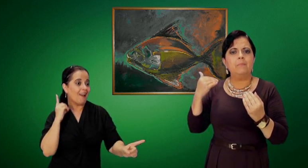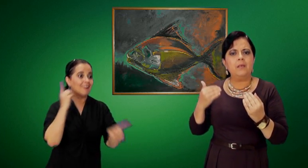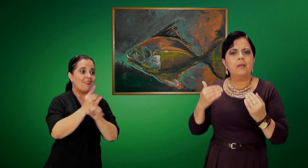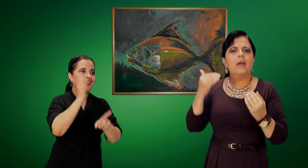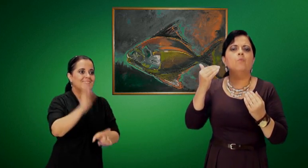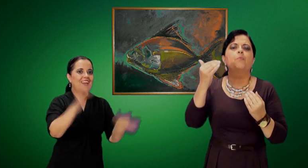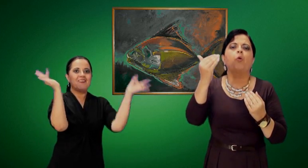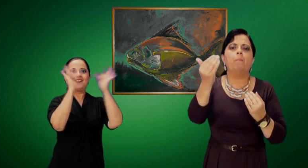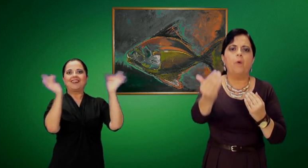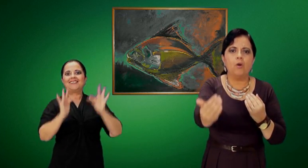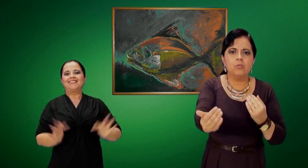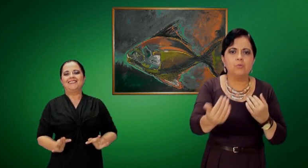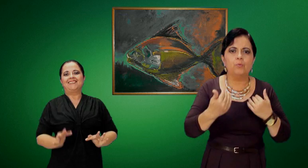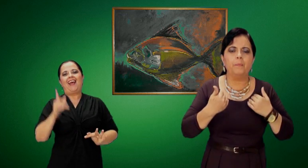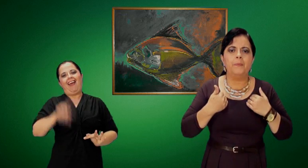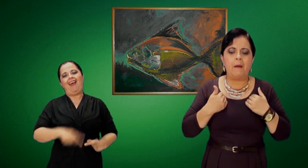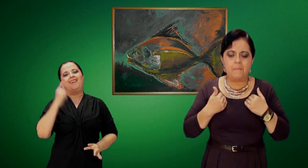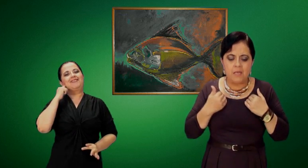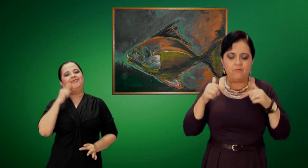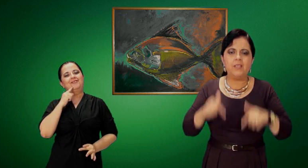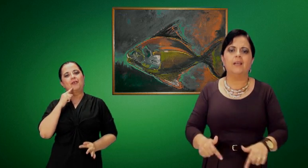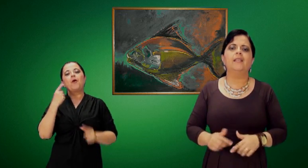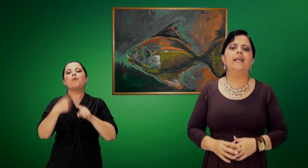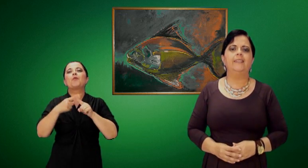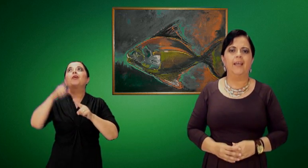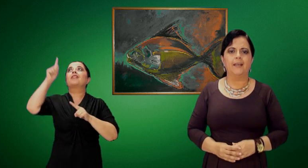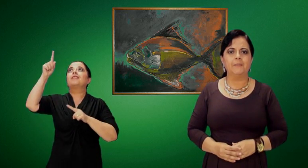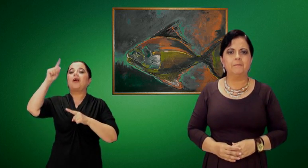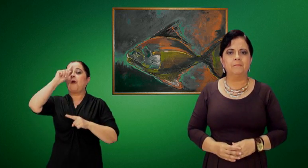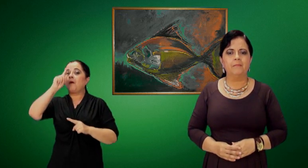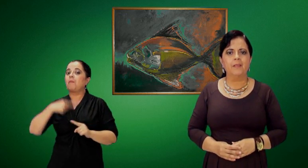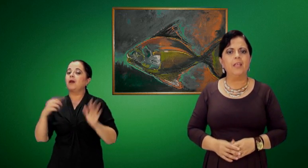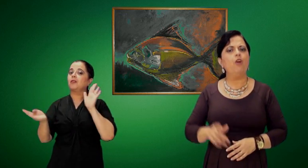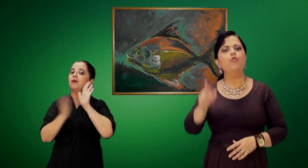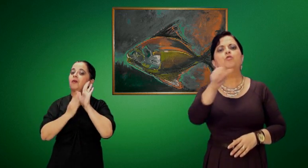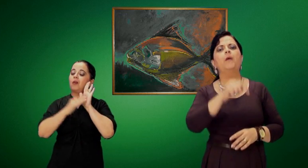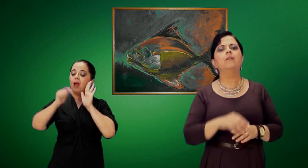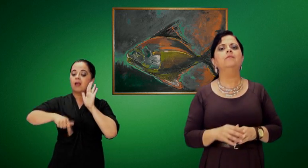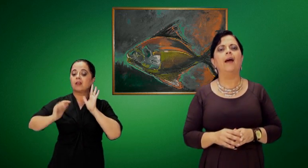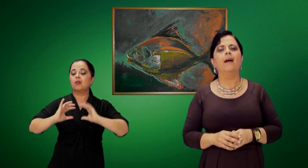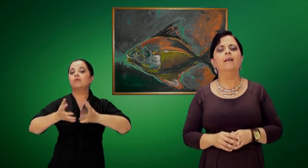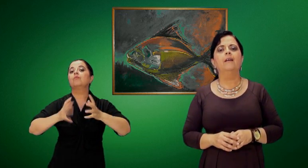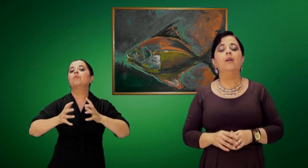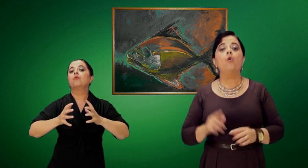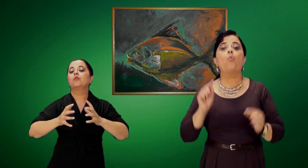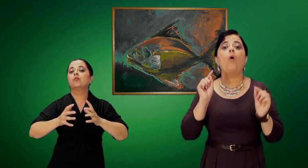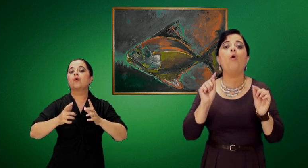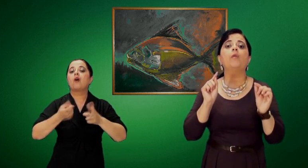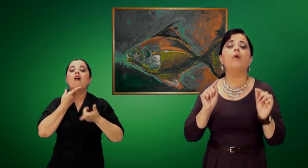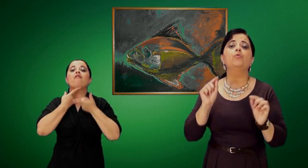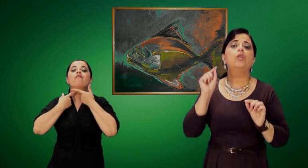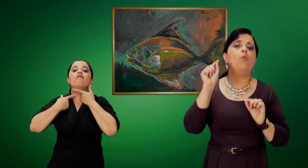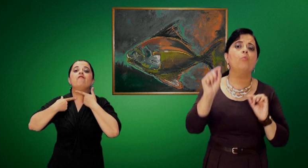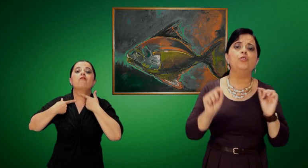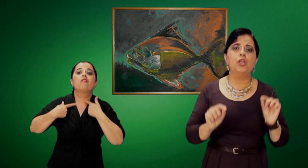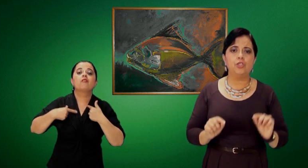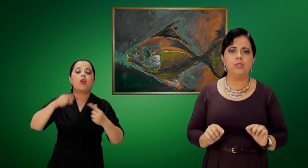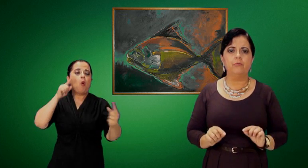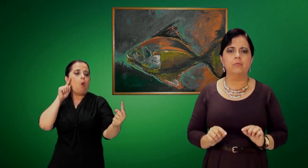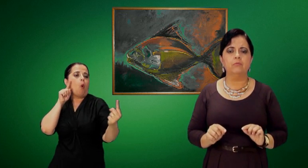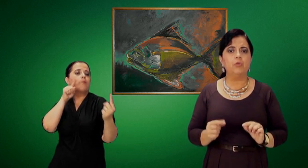eu sabia que era um propósito da minha vida aqui na Terra. E eu vou te perguntar, qual que é o